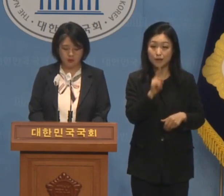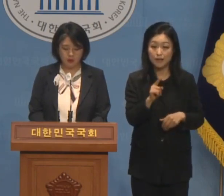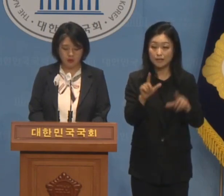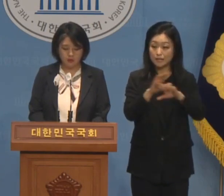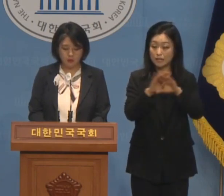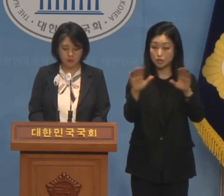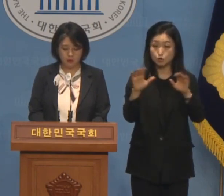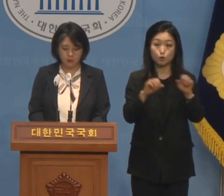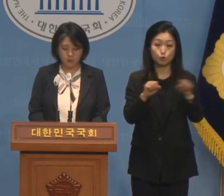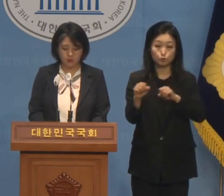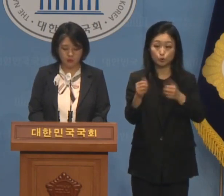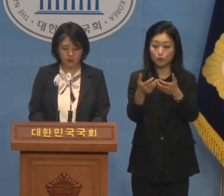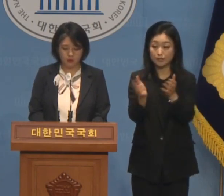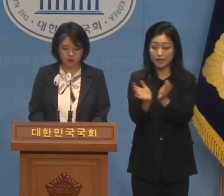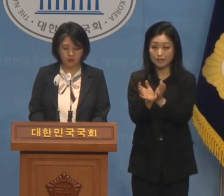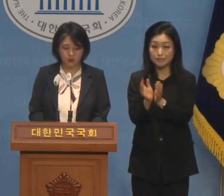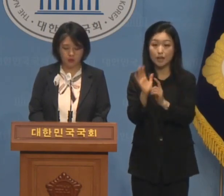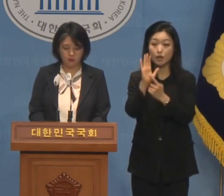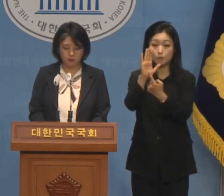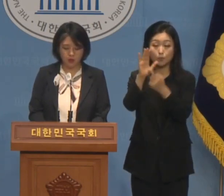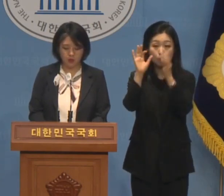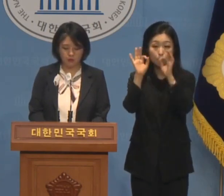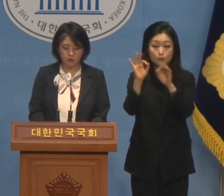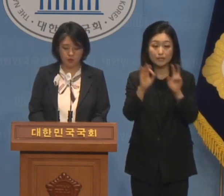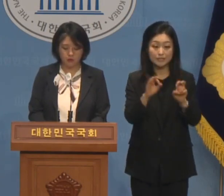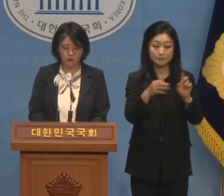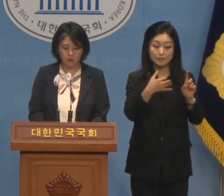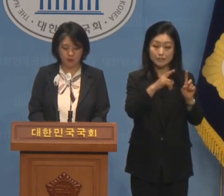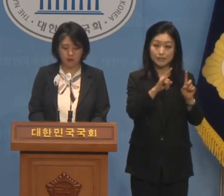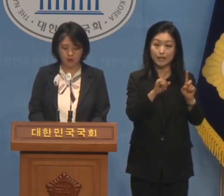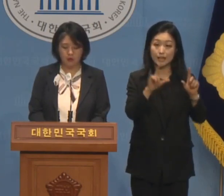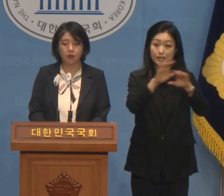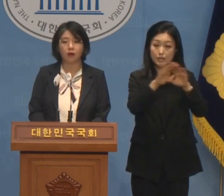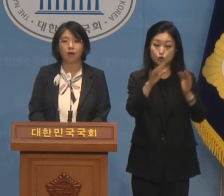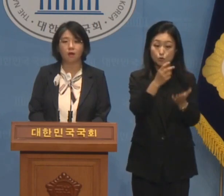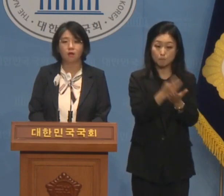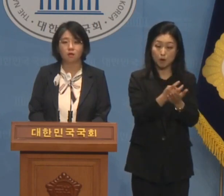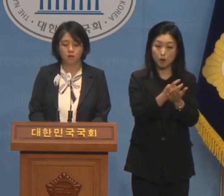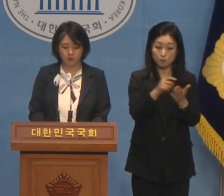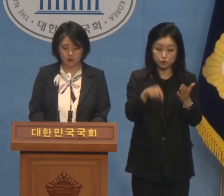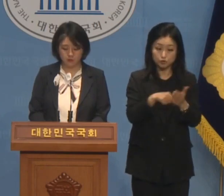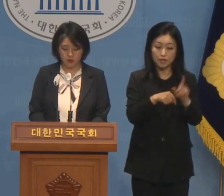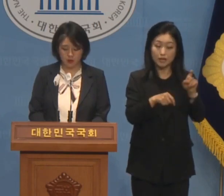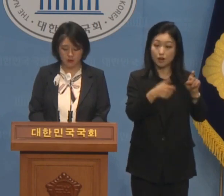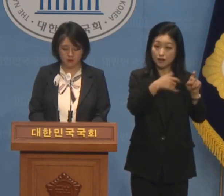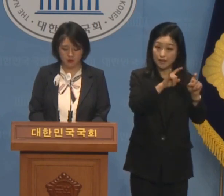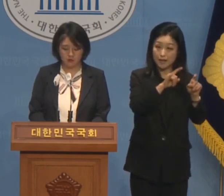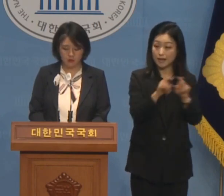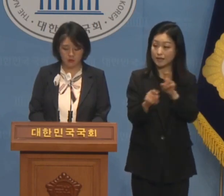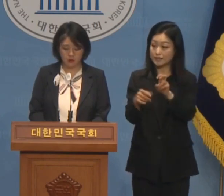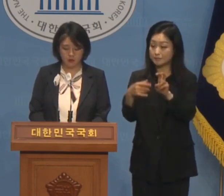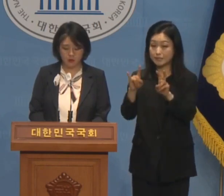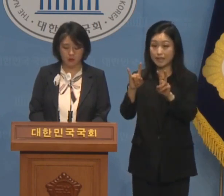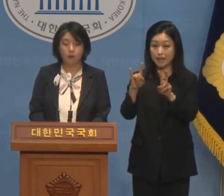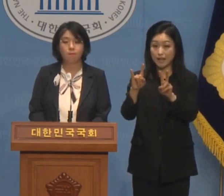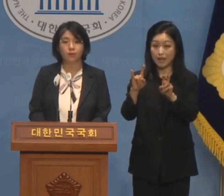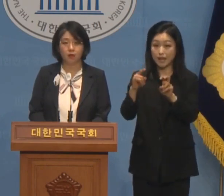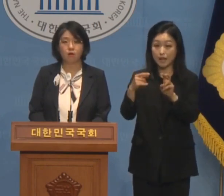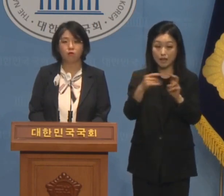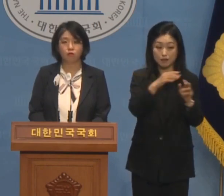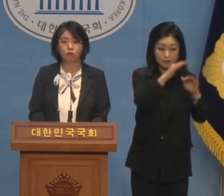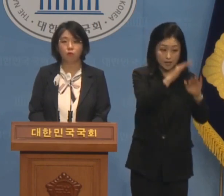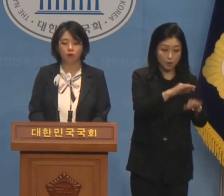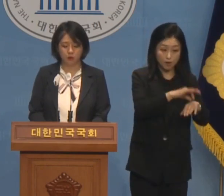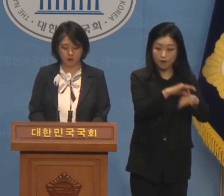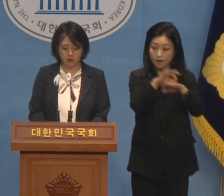기후운동단체 플랜 1.5의 보고서는 21대 국회의 주요 기후법안 10개가 22대 국회에서 재추진되어서